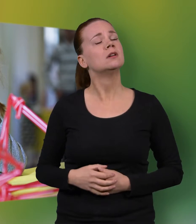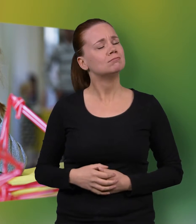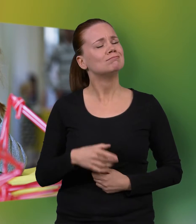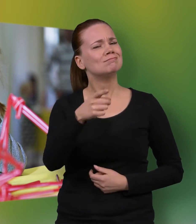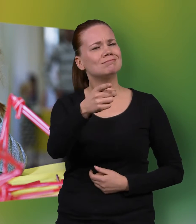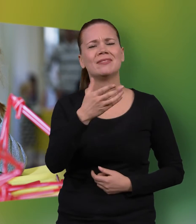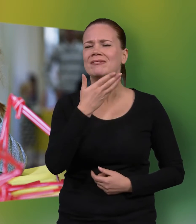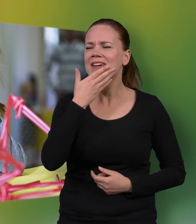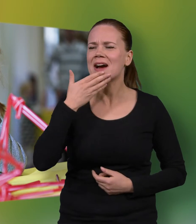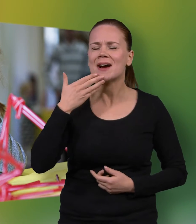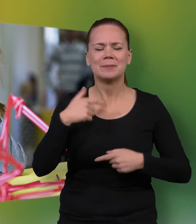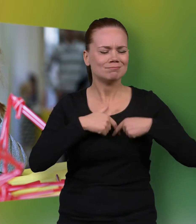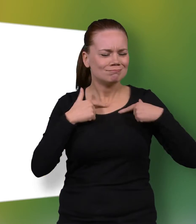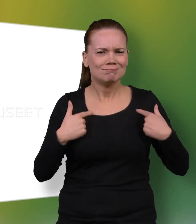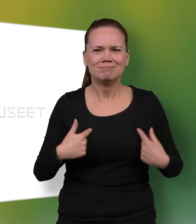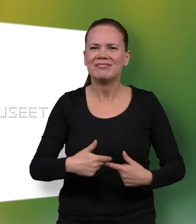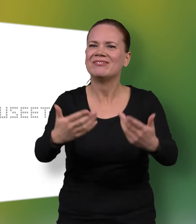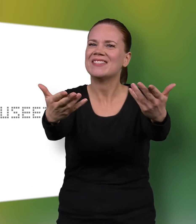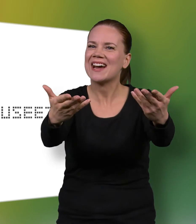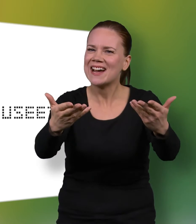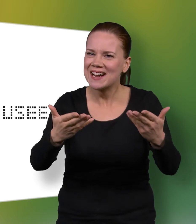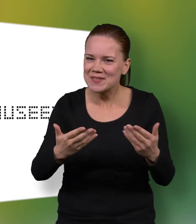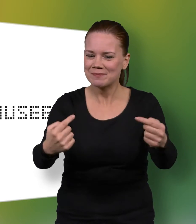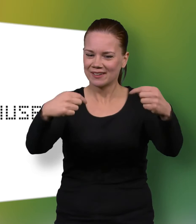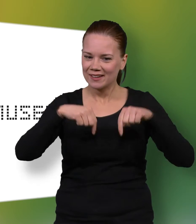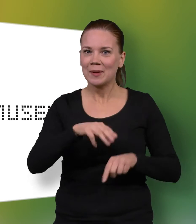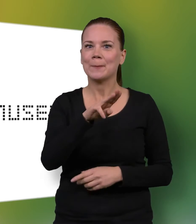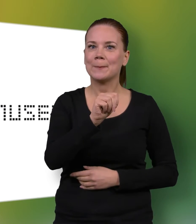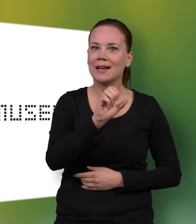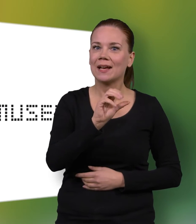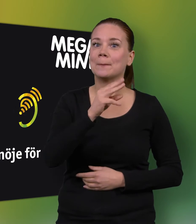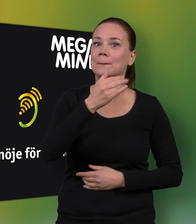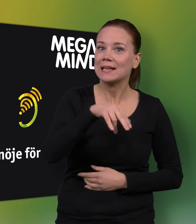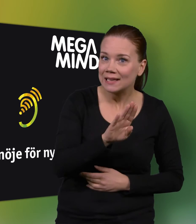och hälsar dig varmt välkommen att besöka Megamind och Tekniska museet.